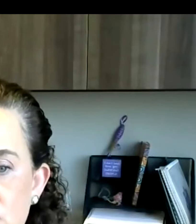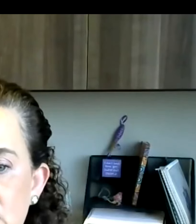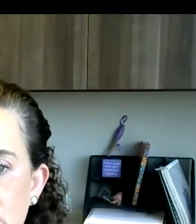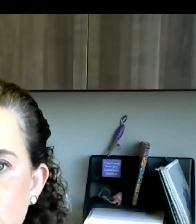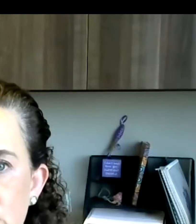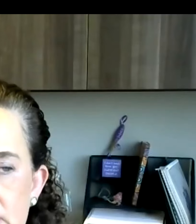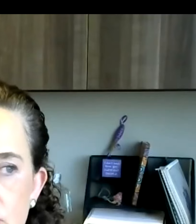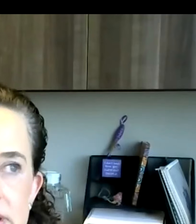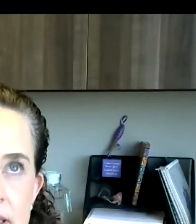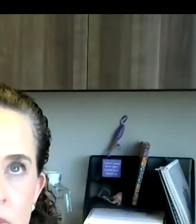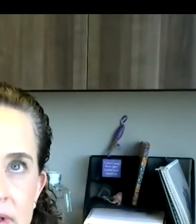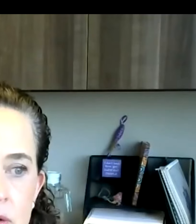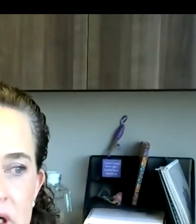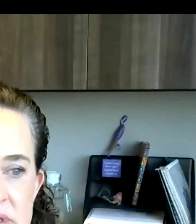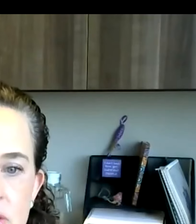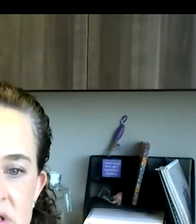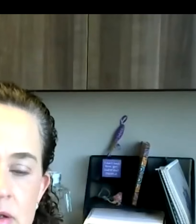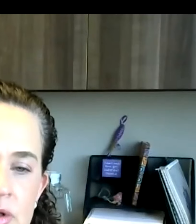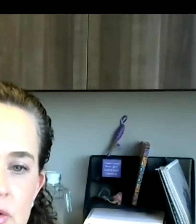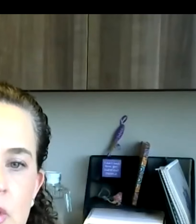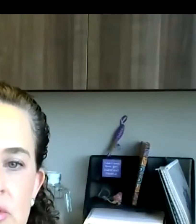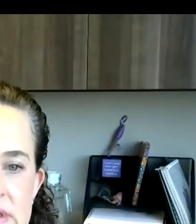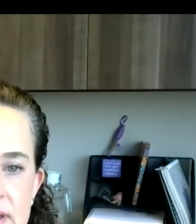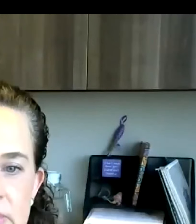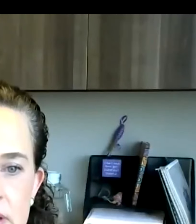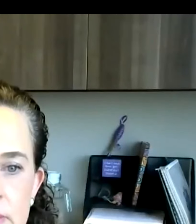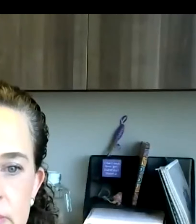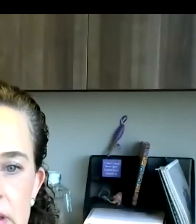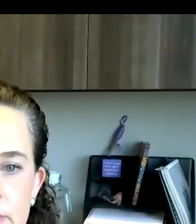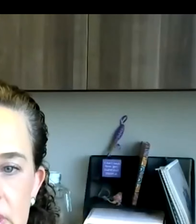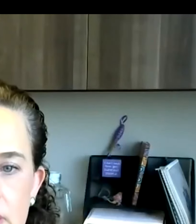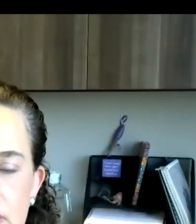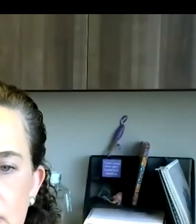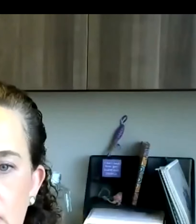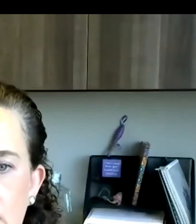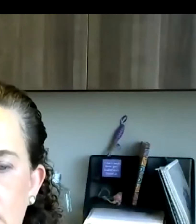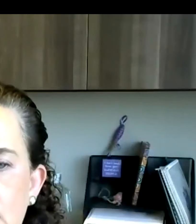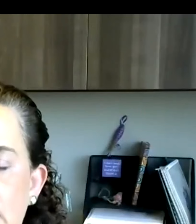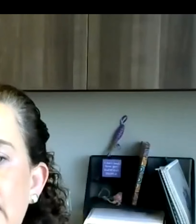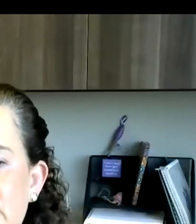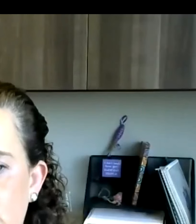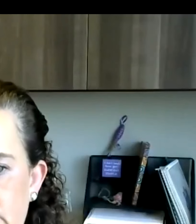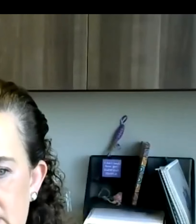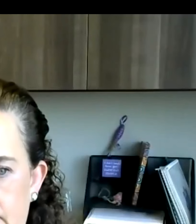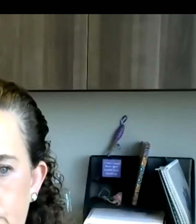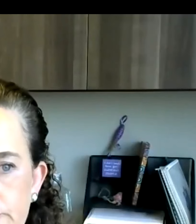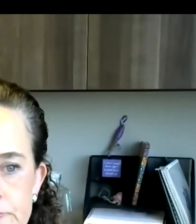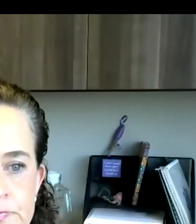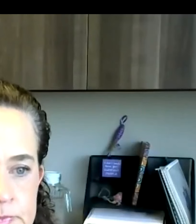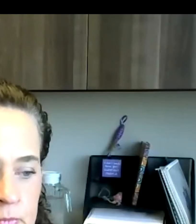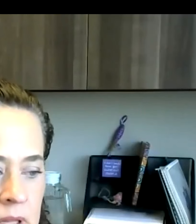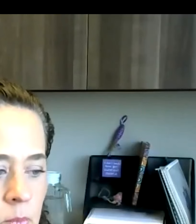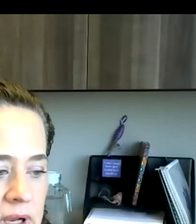esos consentimientos por escrito que estar guardando grabaciones en donde yo autorice de manera verbal que el aviso de privacidad,